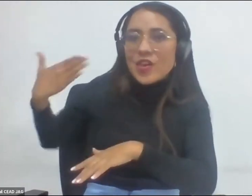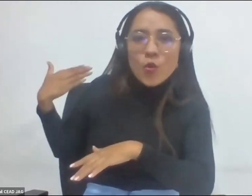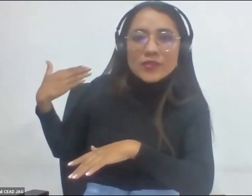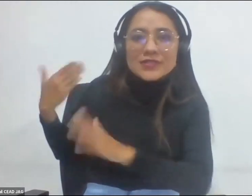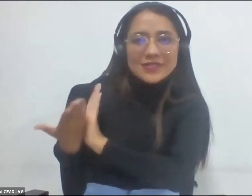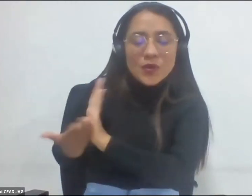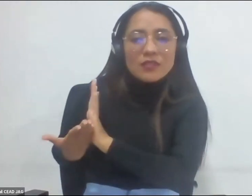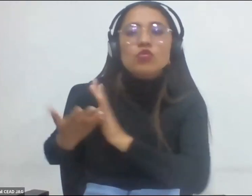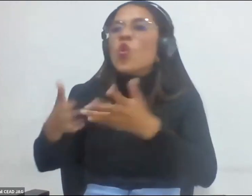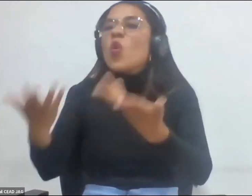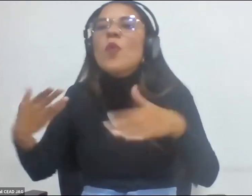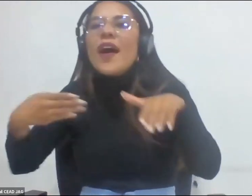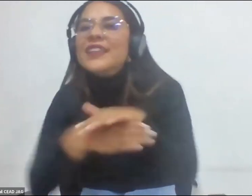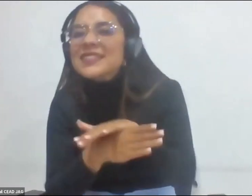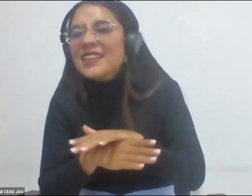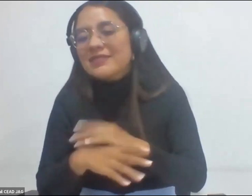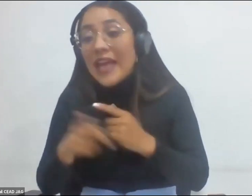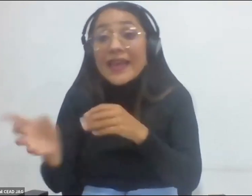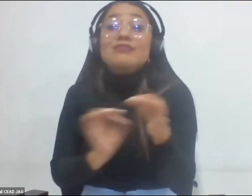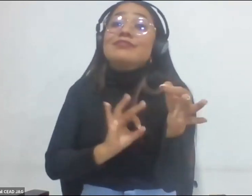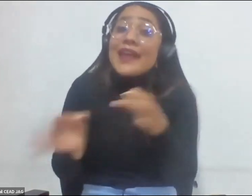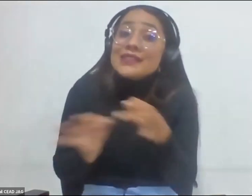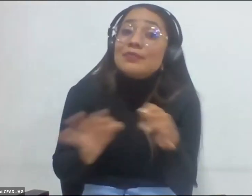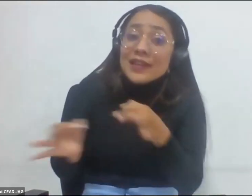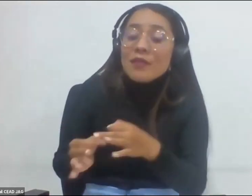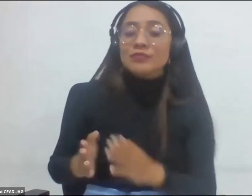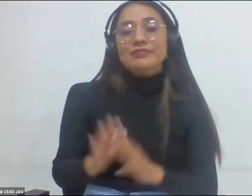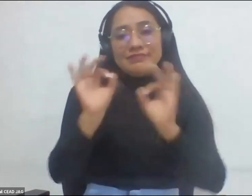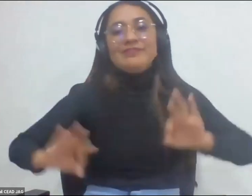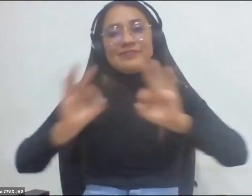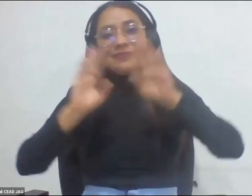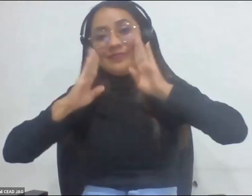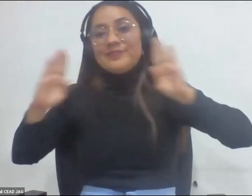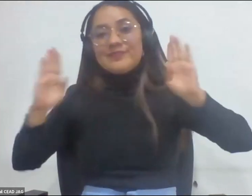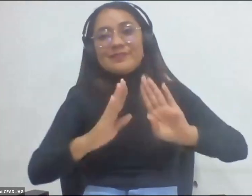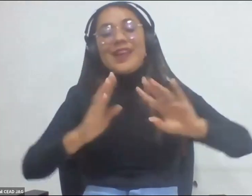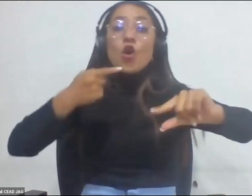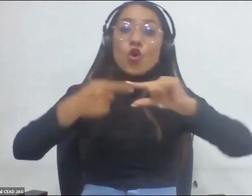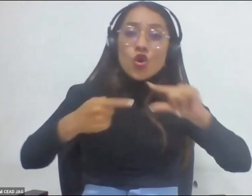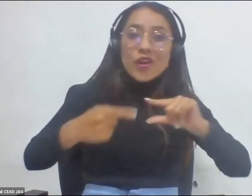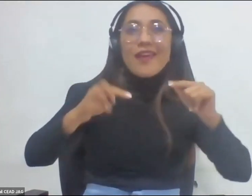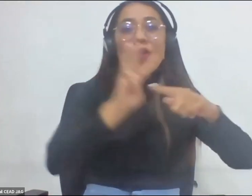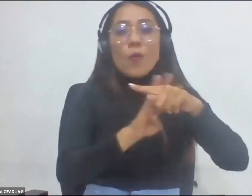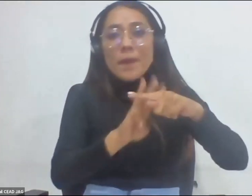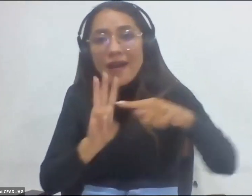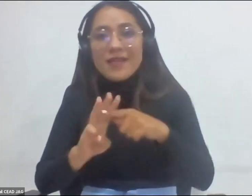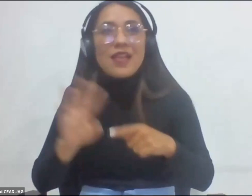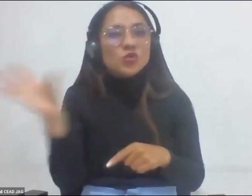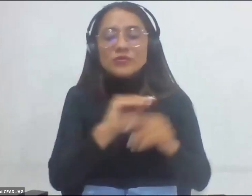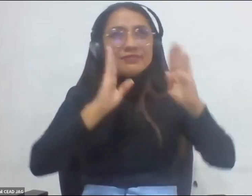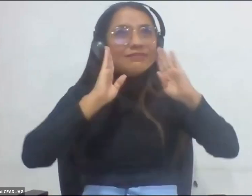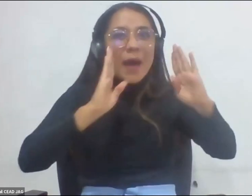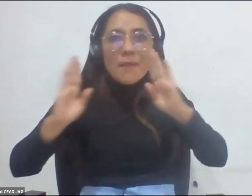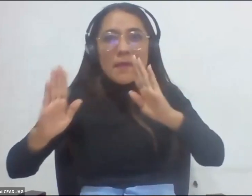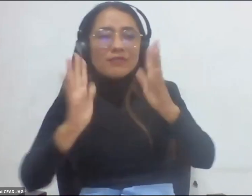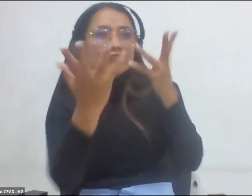Cristian y Jennifer es estar muy atentos de nuestros canales de difusión oficiales para poder